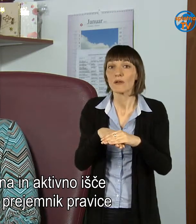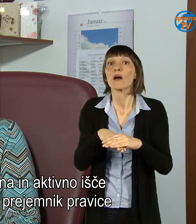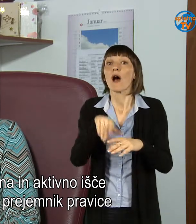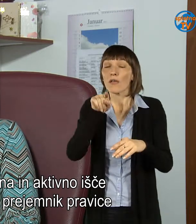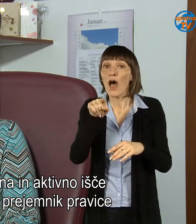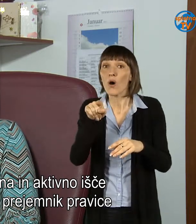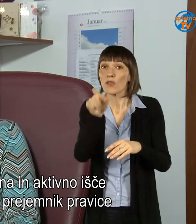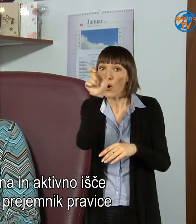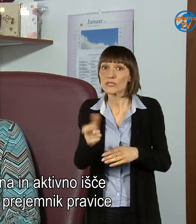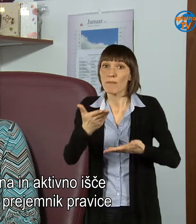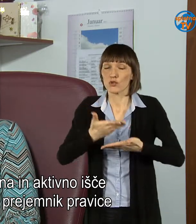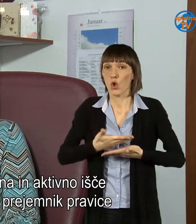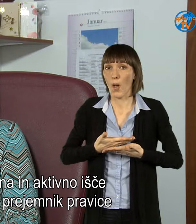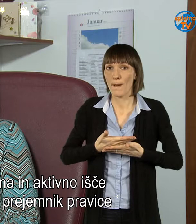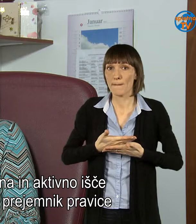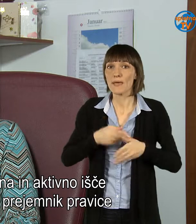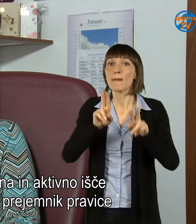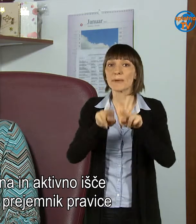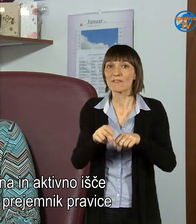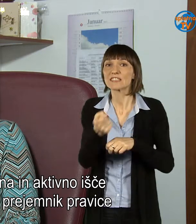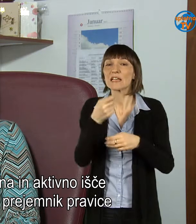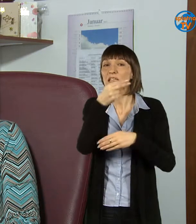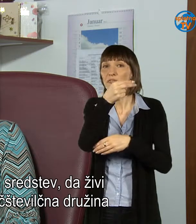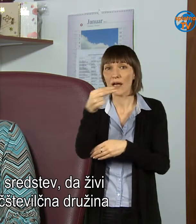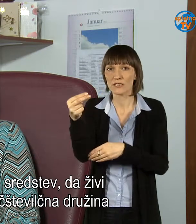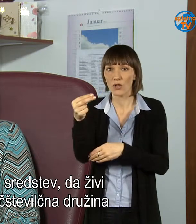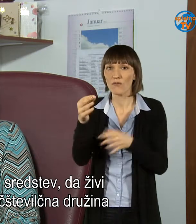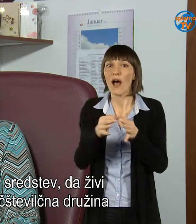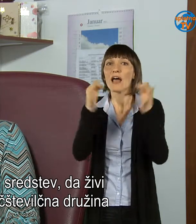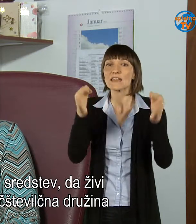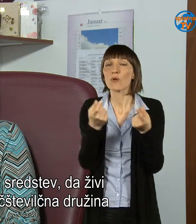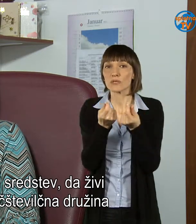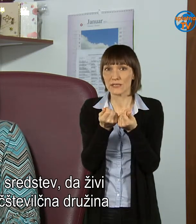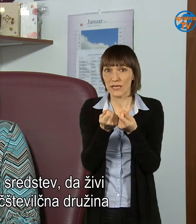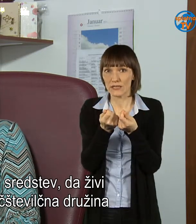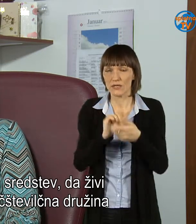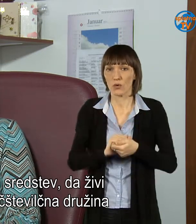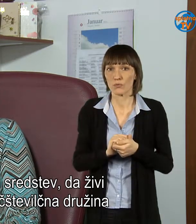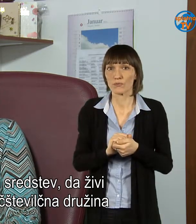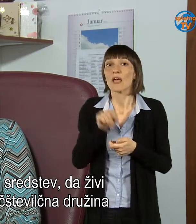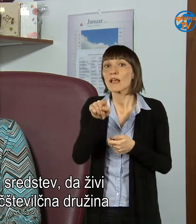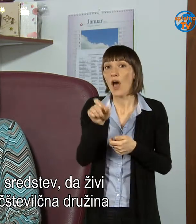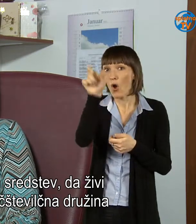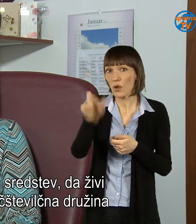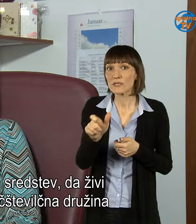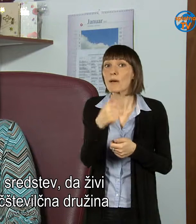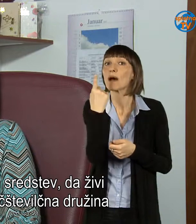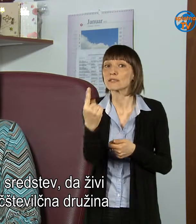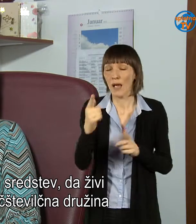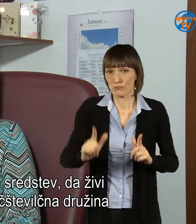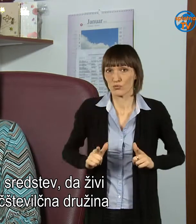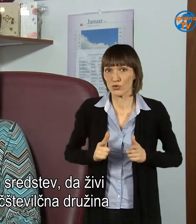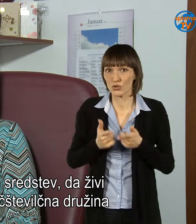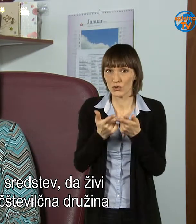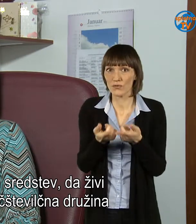da je prejemnik pravice iz naslova javnih sredstev, da živi sam ali